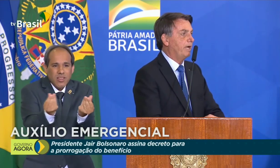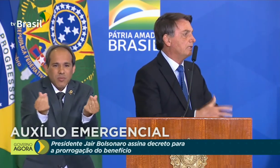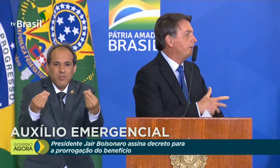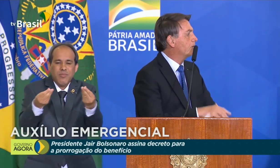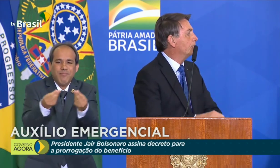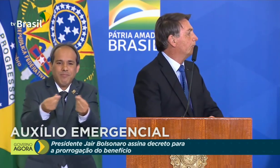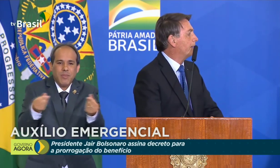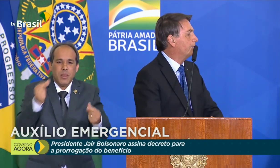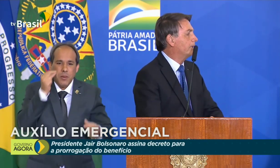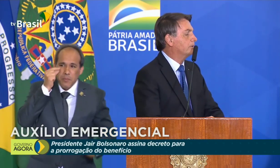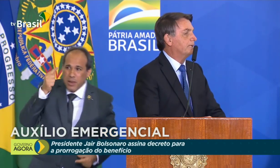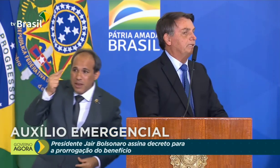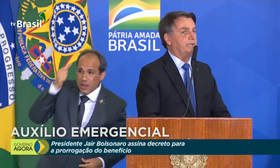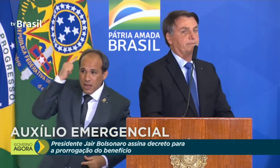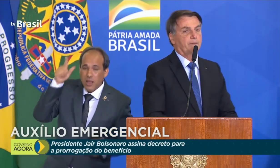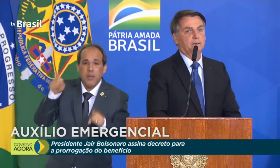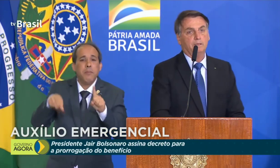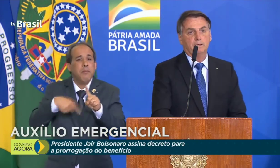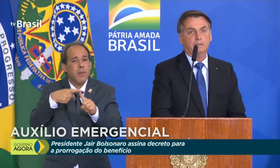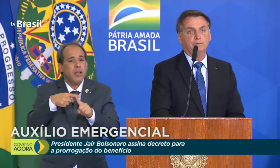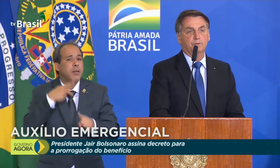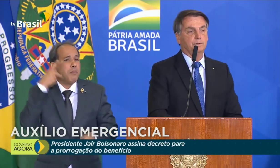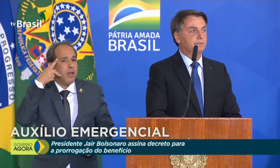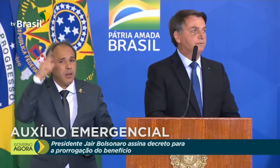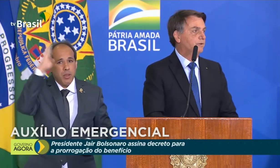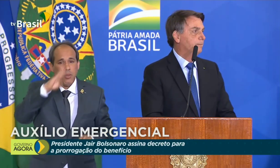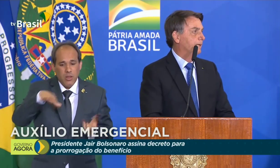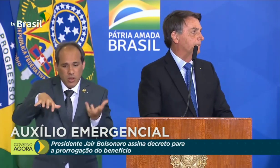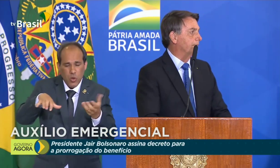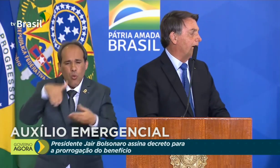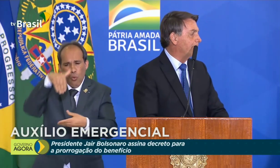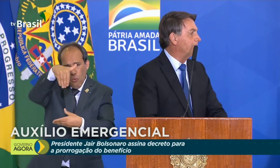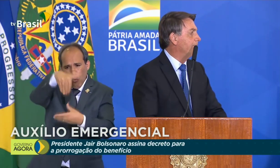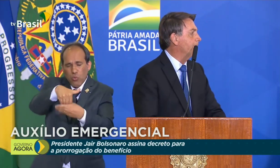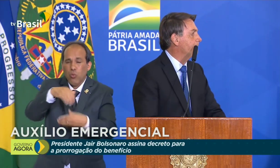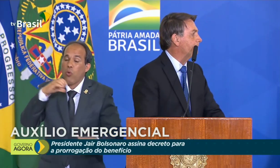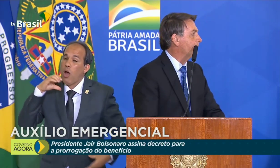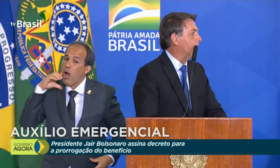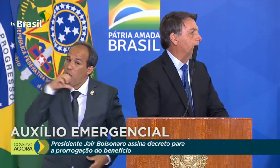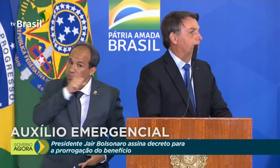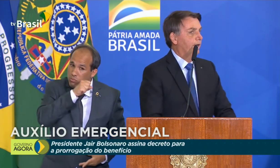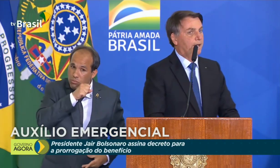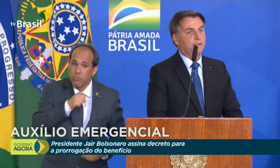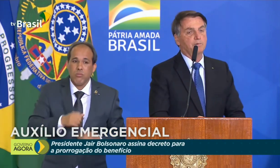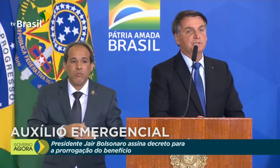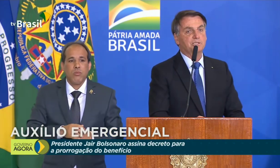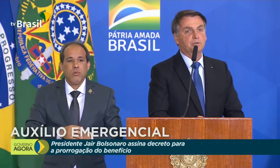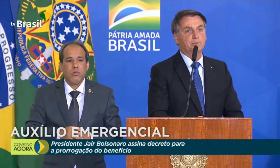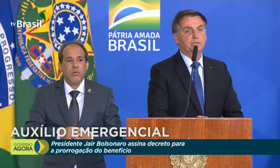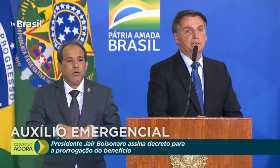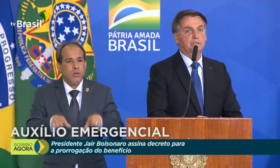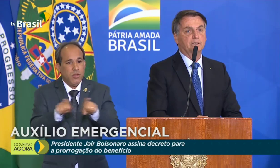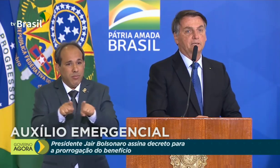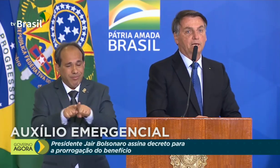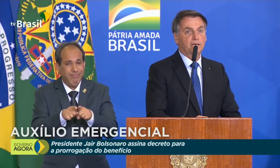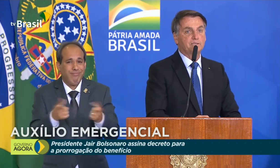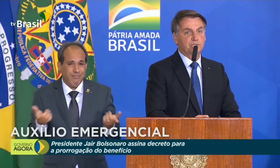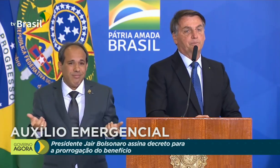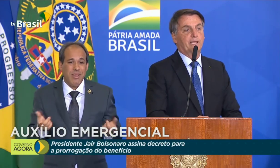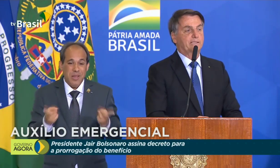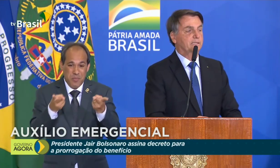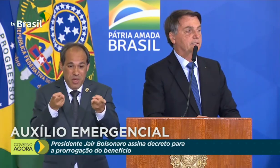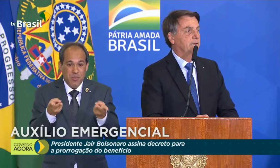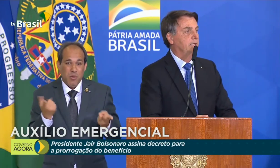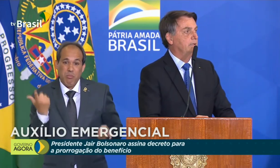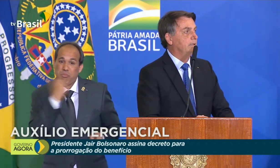Paulo Guedes, bem como do Parlamento brasileiro, que votou de forma rápida essa questão porque eles